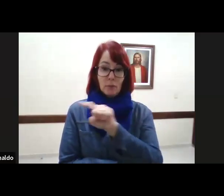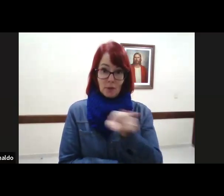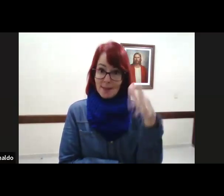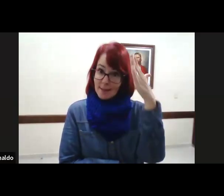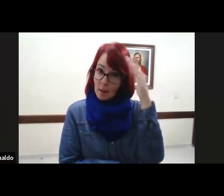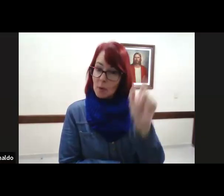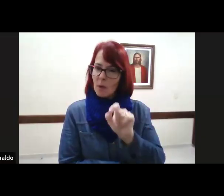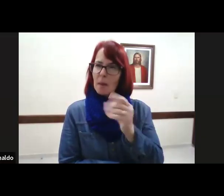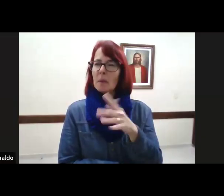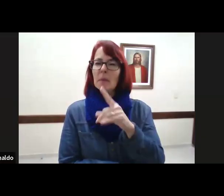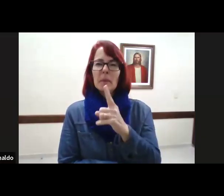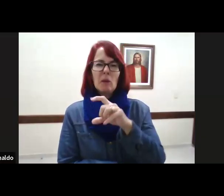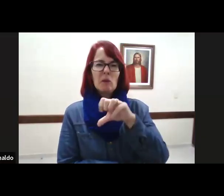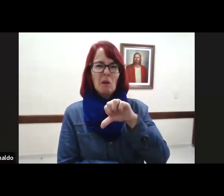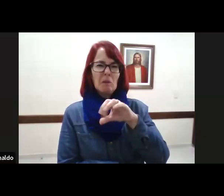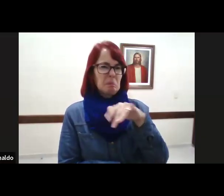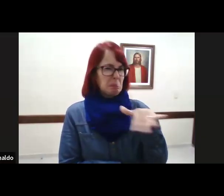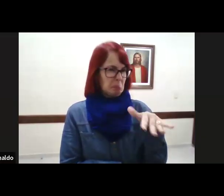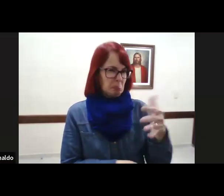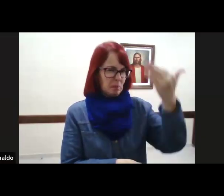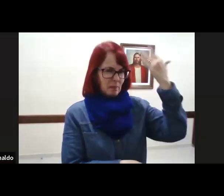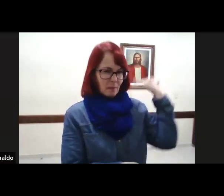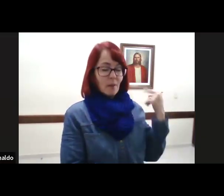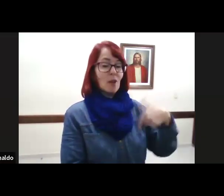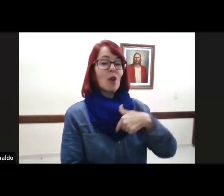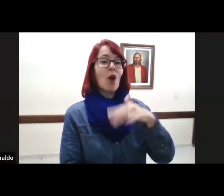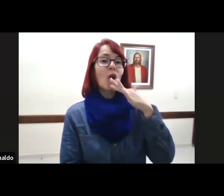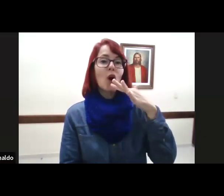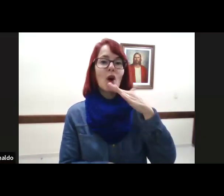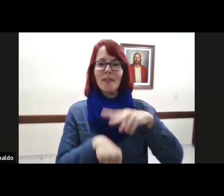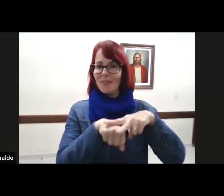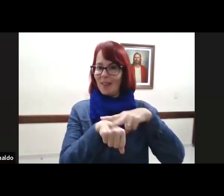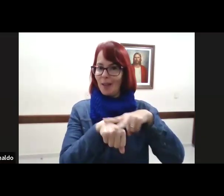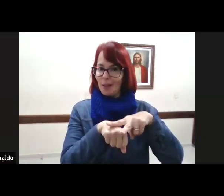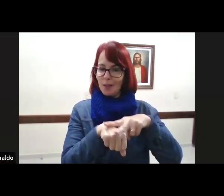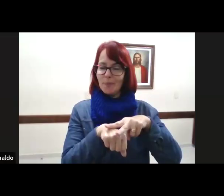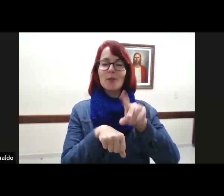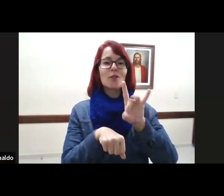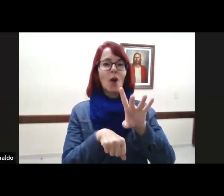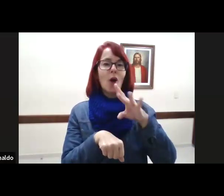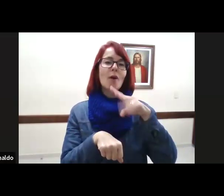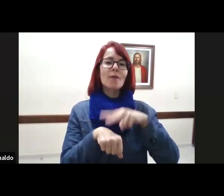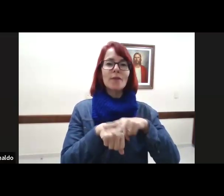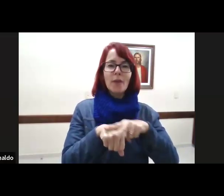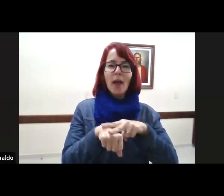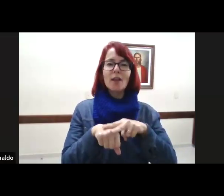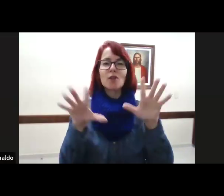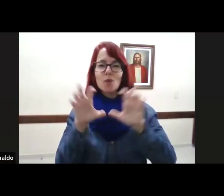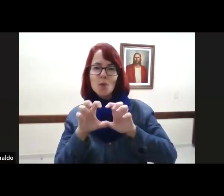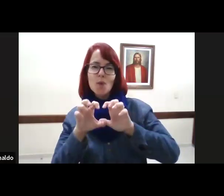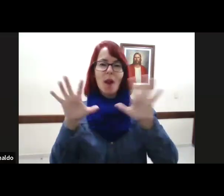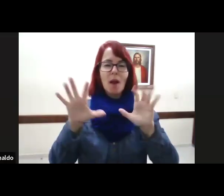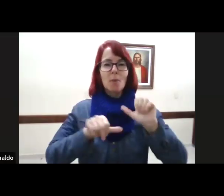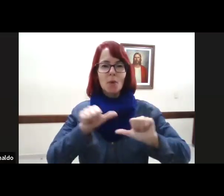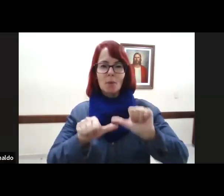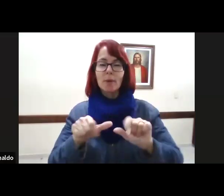e bolinha, a nossa ala é a cor verde, né? Então vai só mudando os tons de verde.